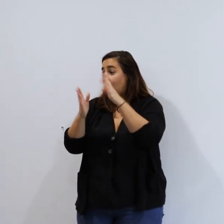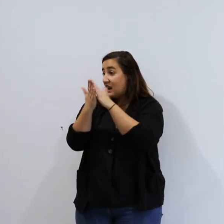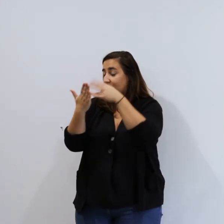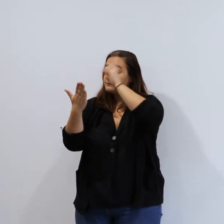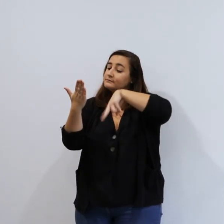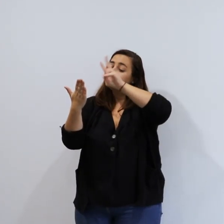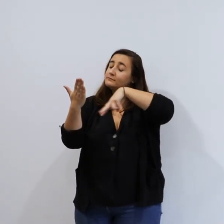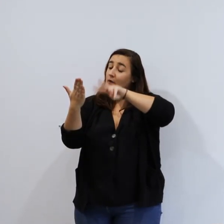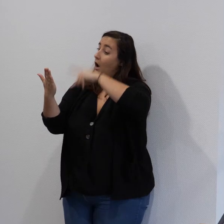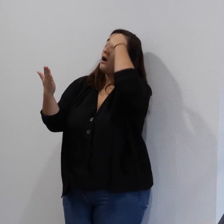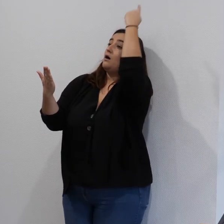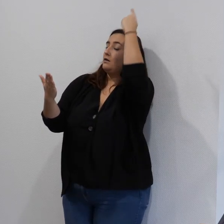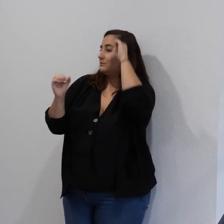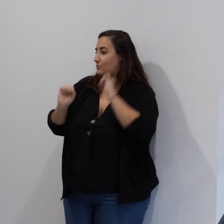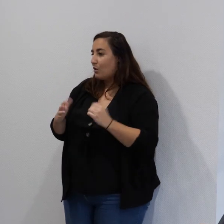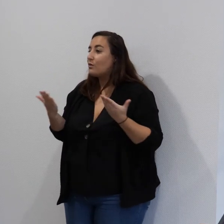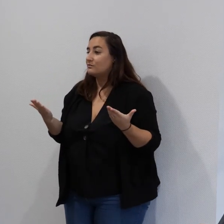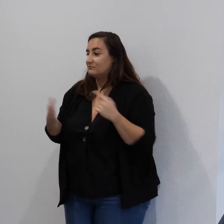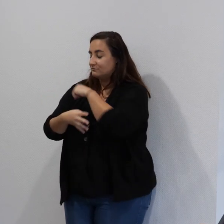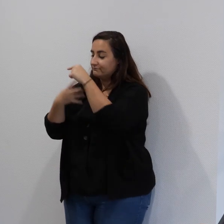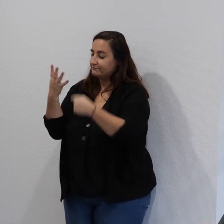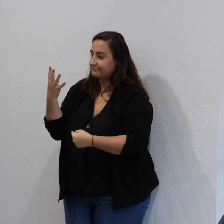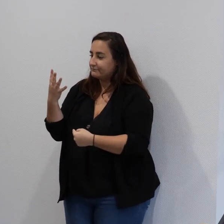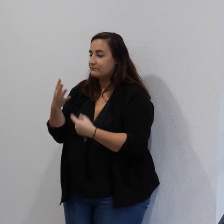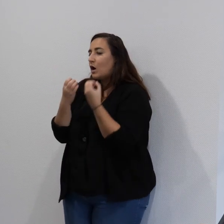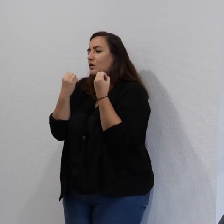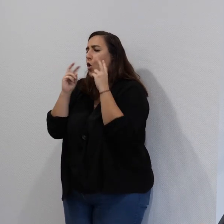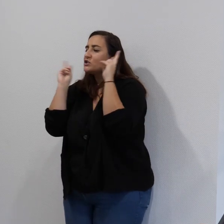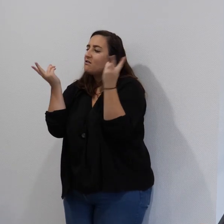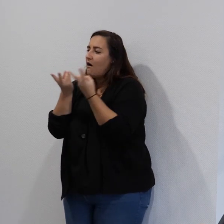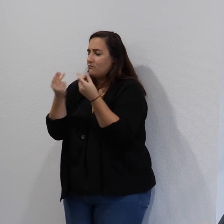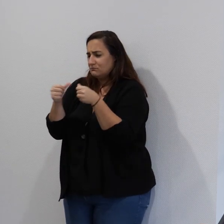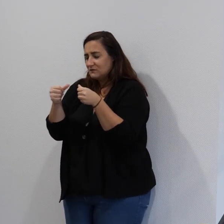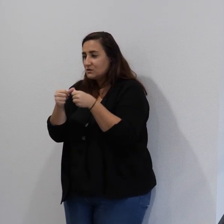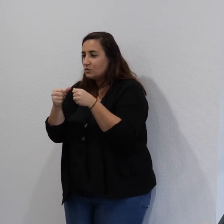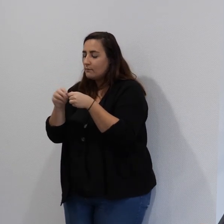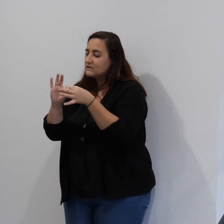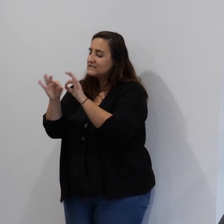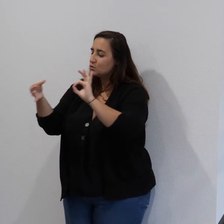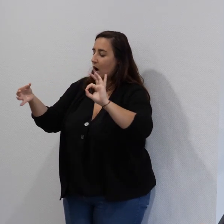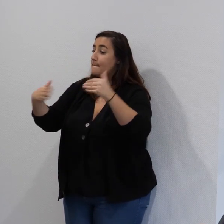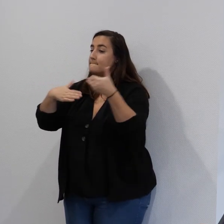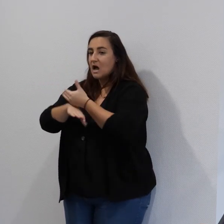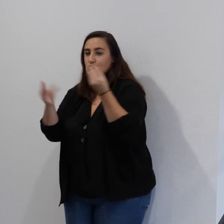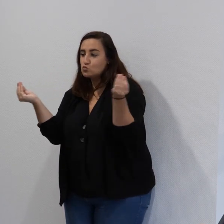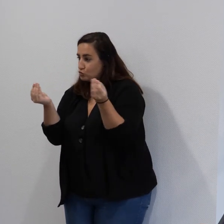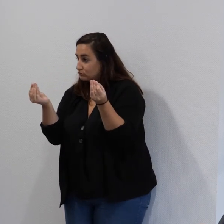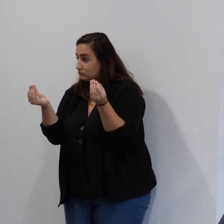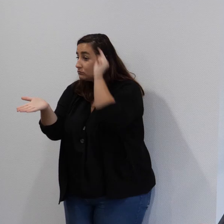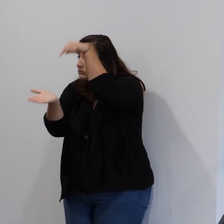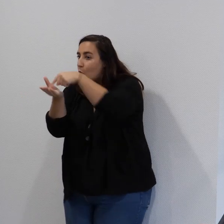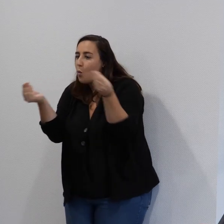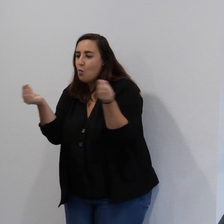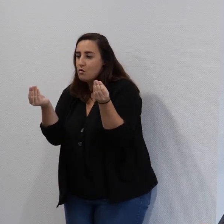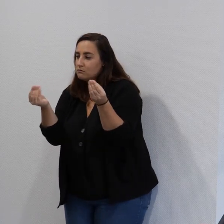première chose à laquelle je pense, c'est où va se passer l'histoire, dans quel lieu. Est-ce qu'elle va se passer sous l'océan, dans la